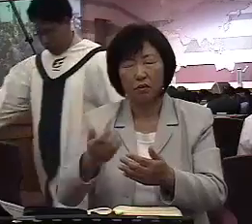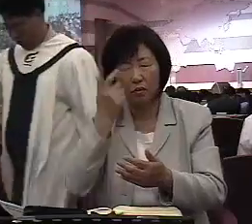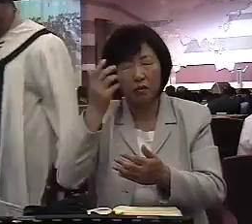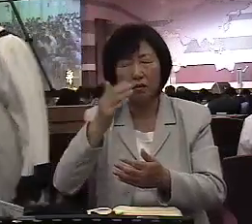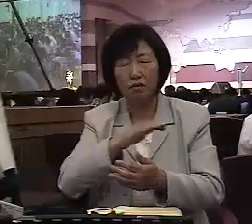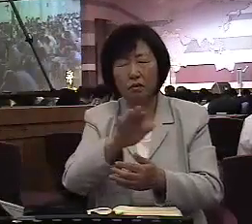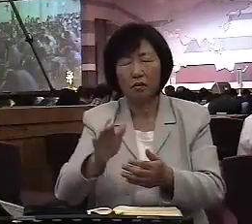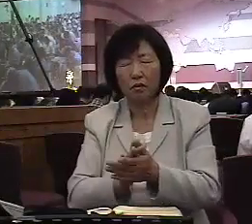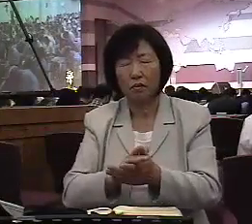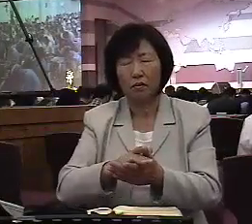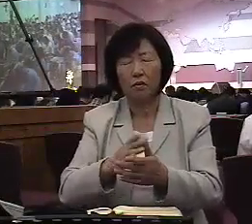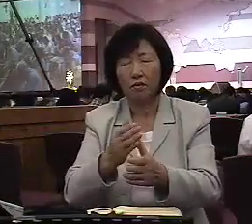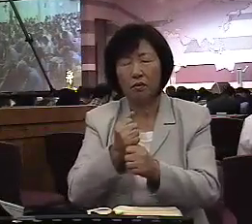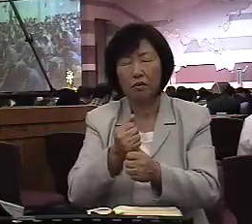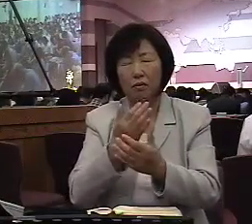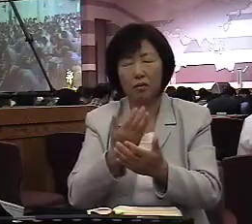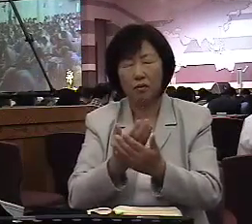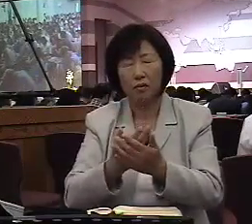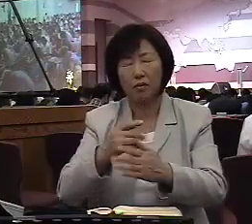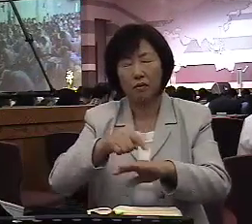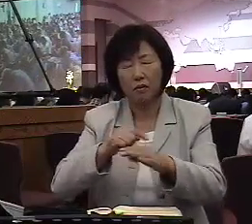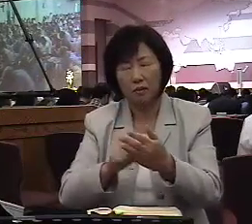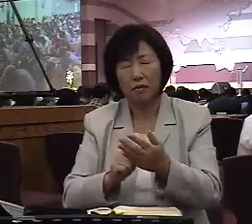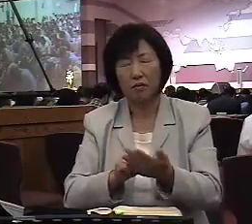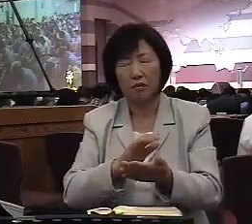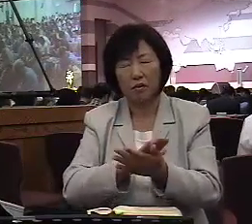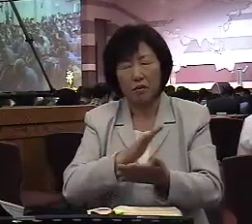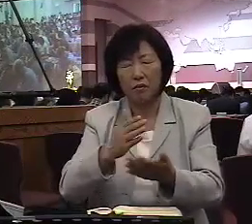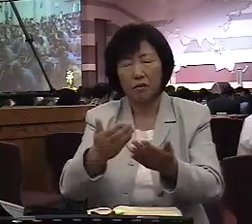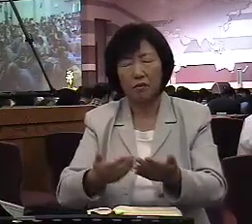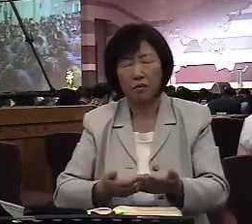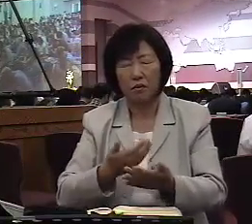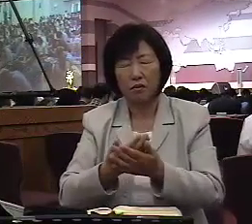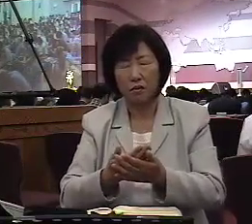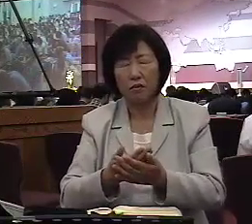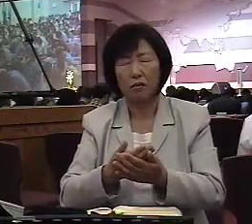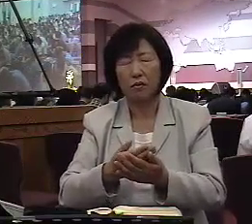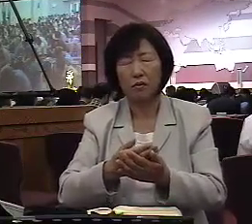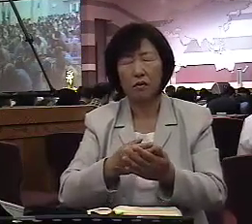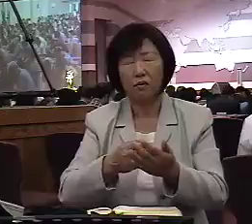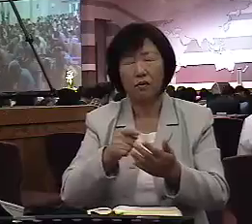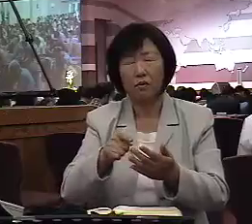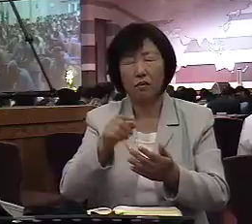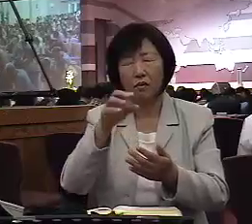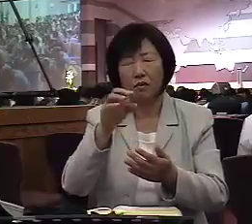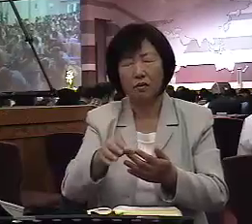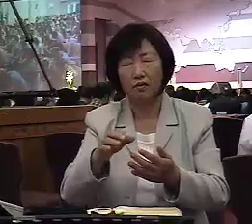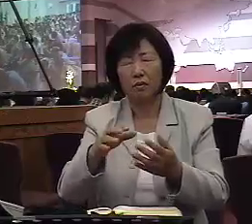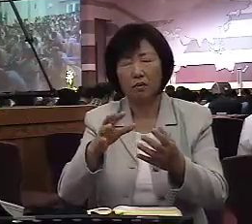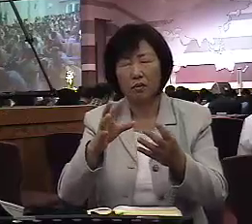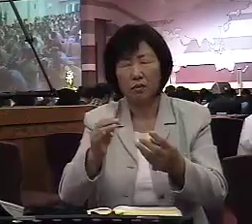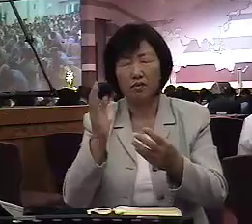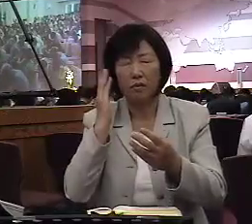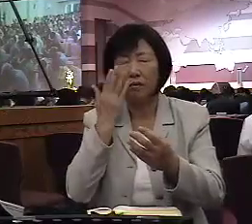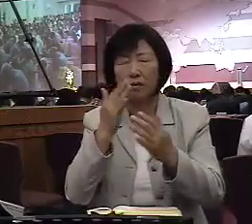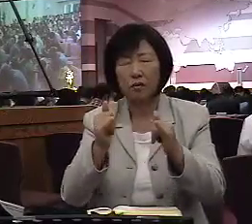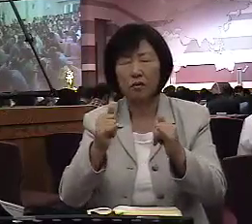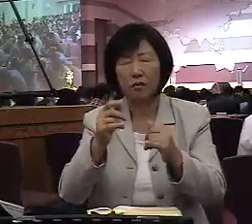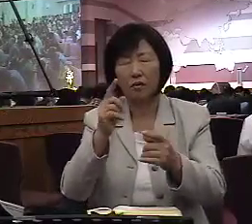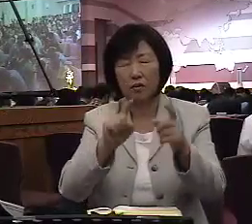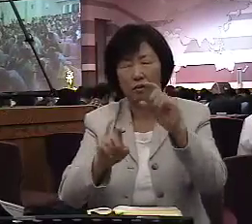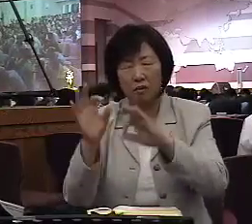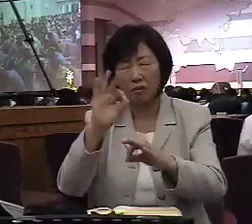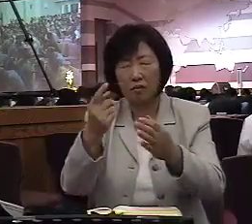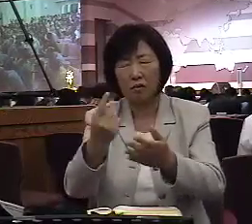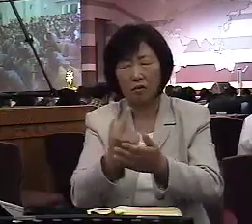소망하오니 아버지 역사해 주시옵소서. 아버지 함께해 주시옵소서. 주님의 형상이 이루어질 수 있도록 하나님